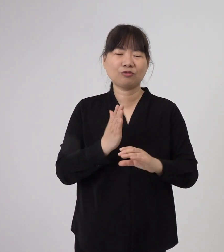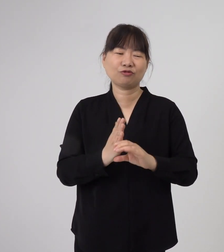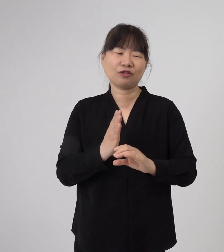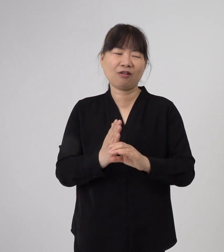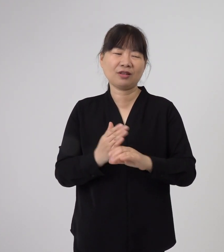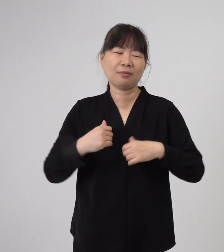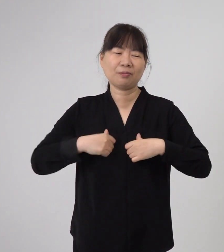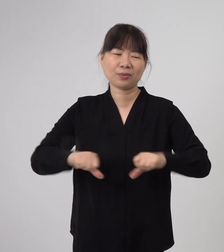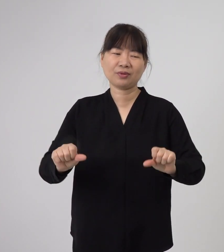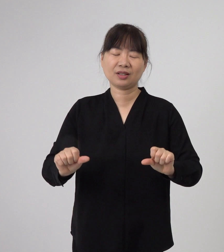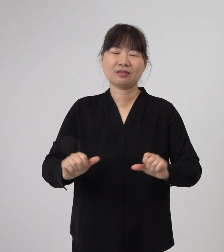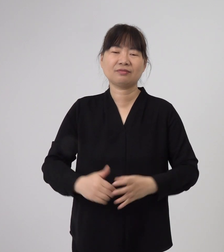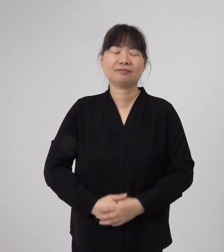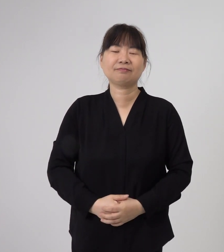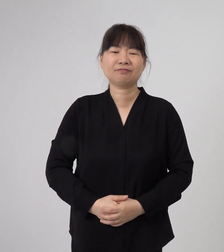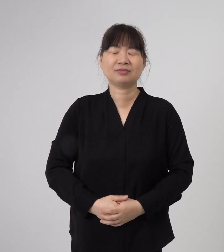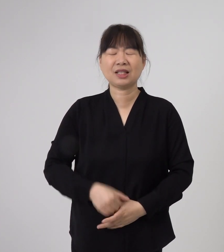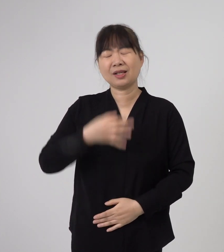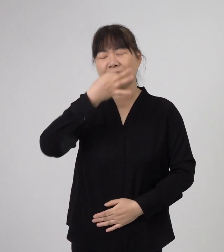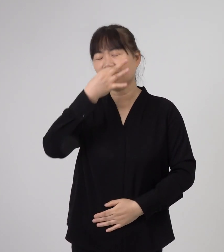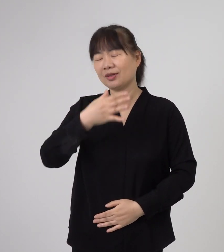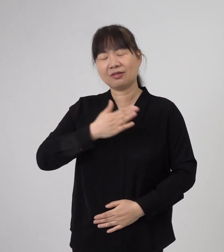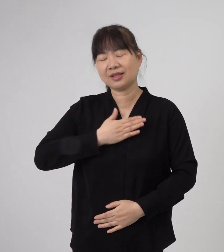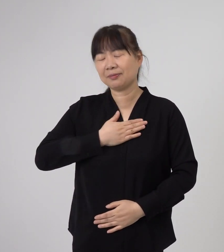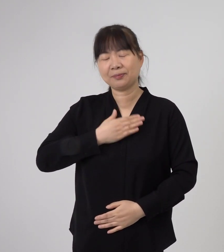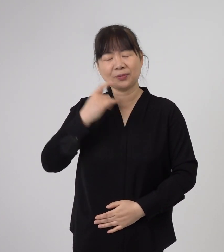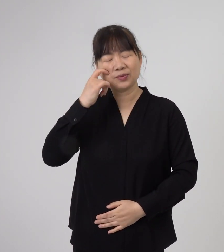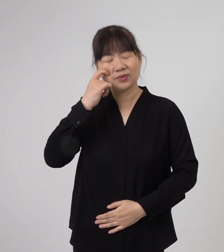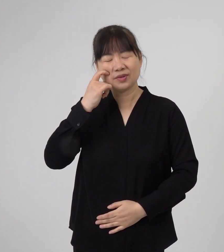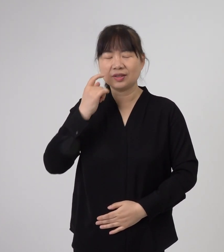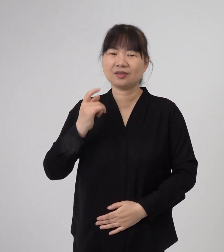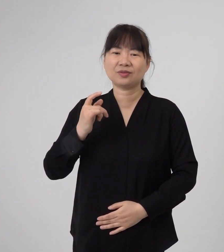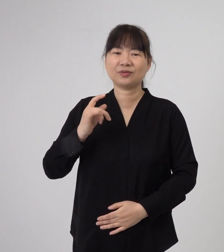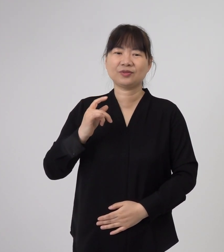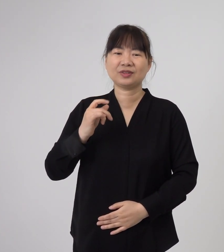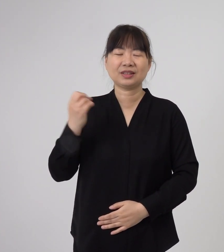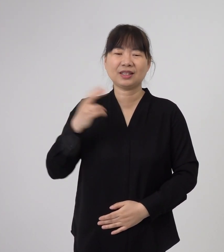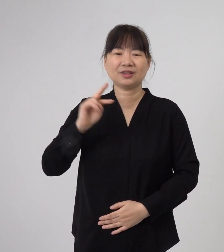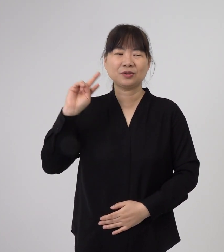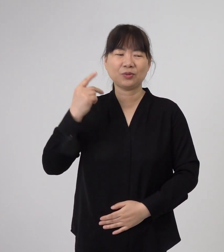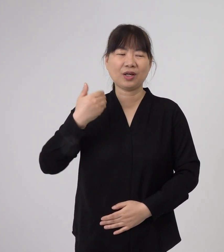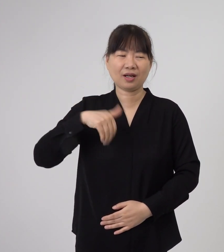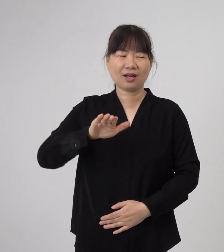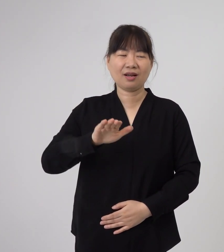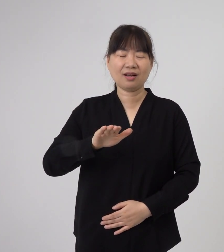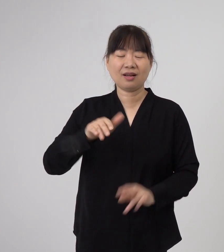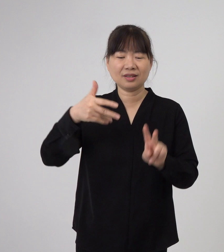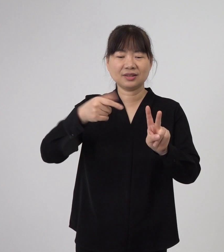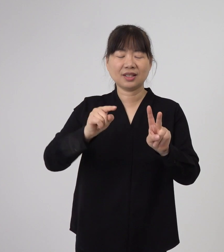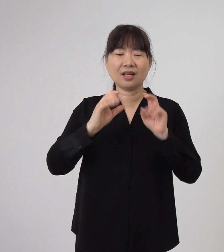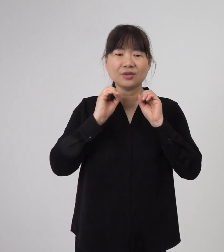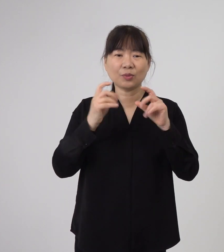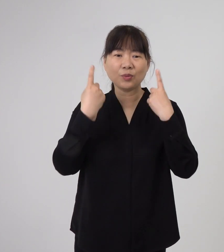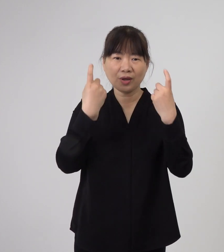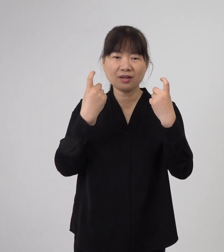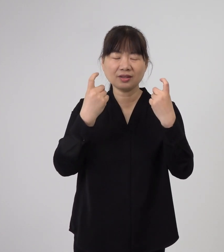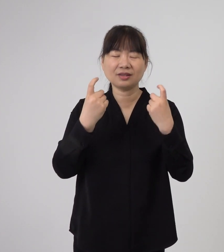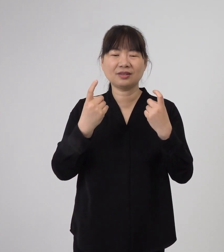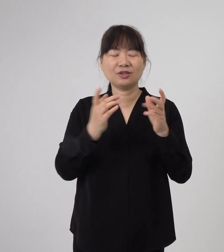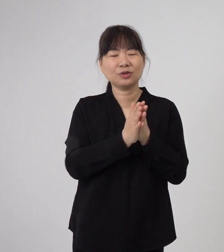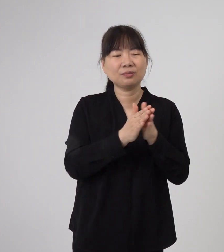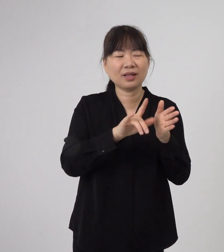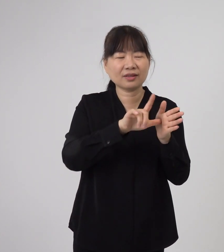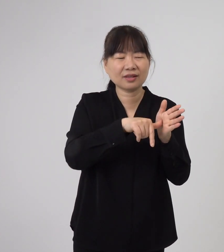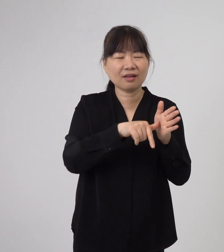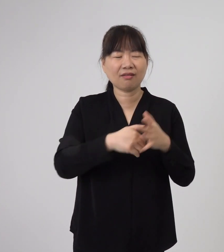중도 하차를 해요. 힘들어서 못하겠다고 돌아가 버려요. 그리고 2차 선교 여행을 안디옥 교회